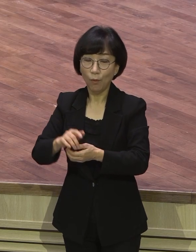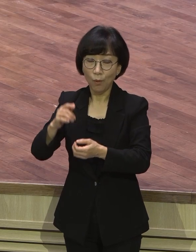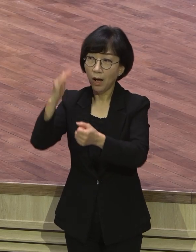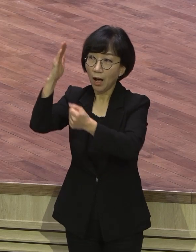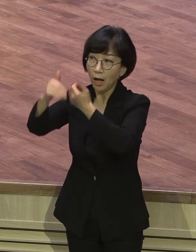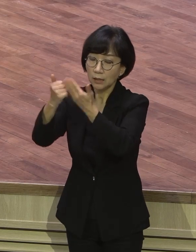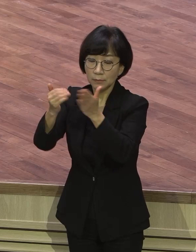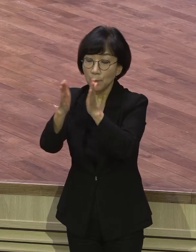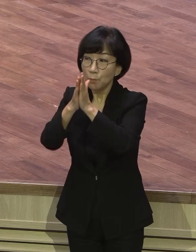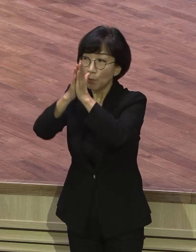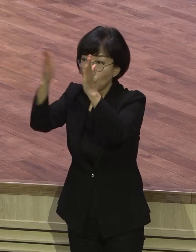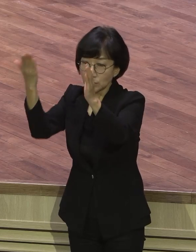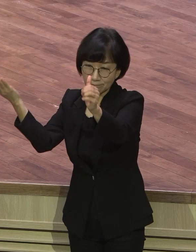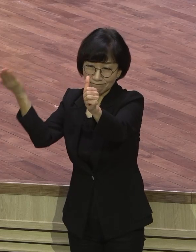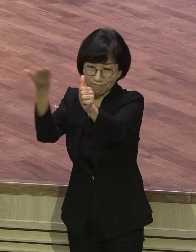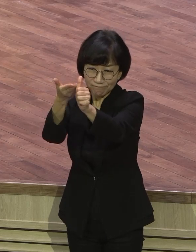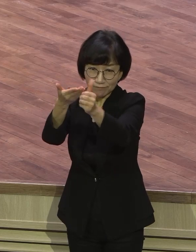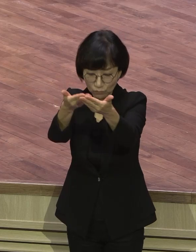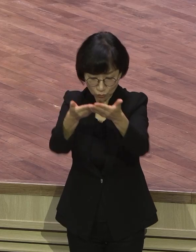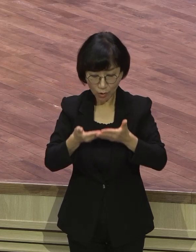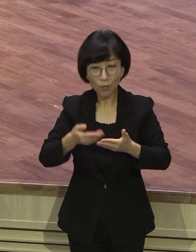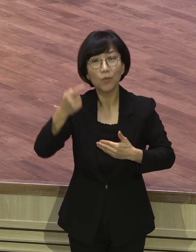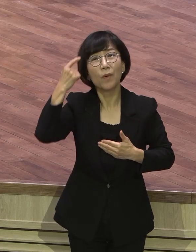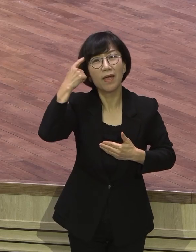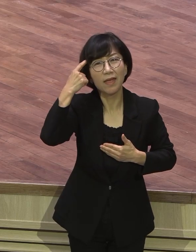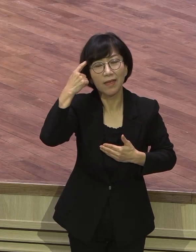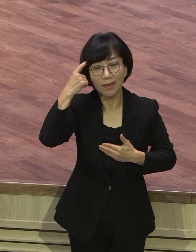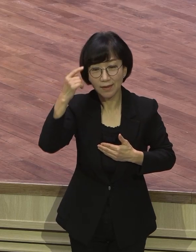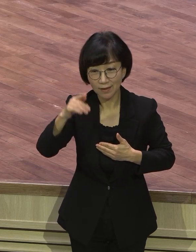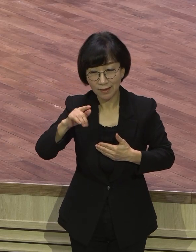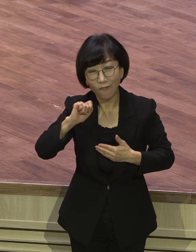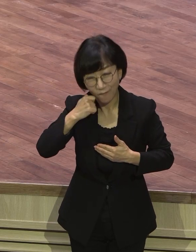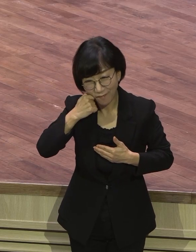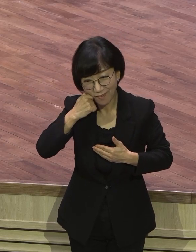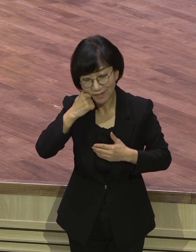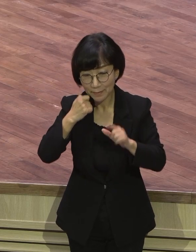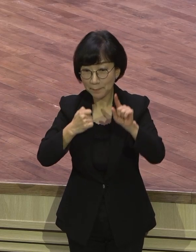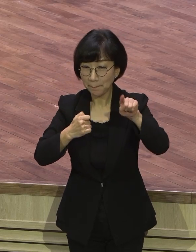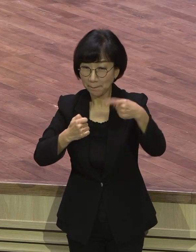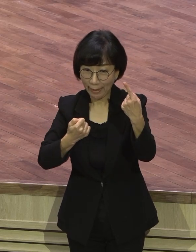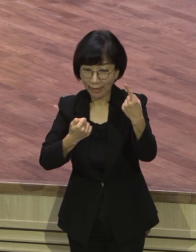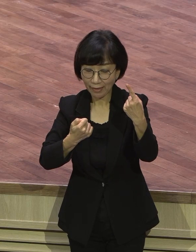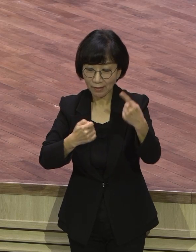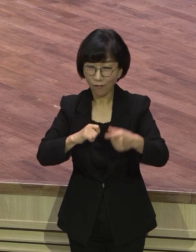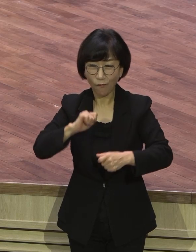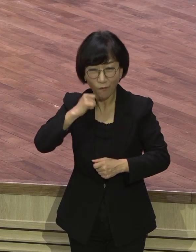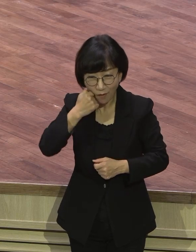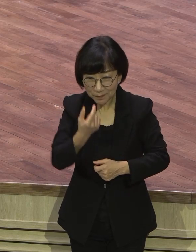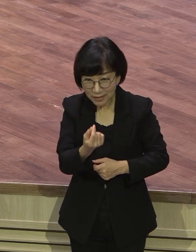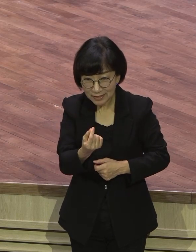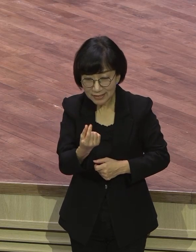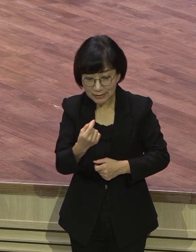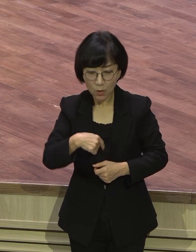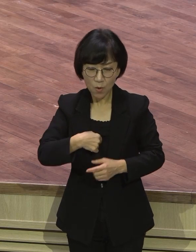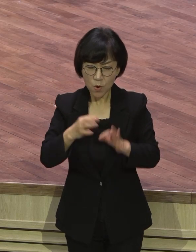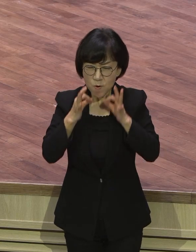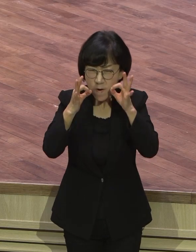주었느냐 안되지 안되니까 이제 너희들 노력을 구원 못 받으니까 내가